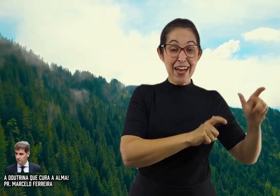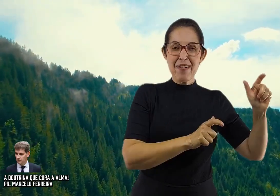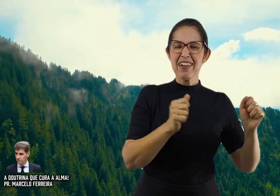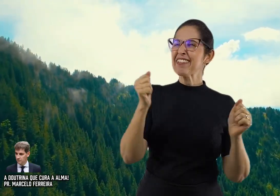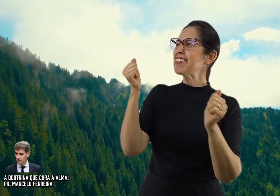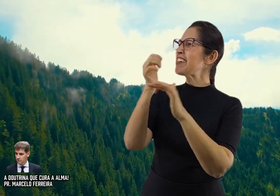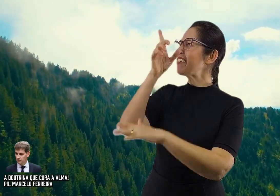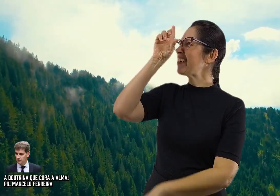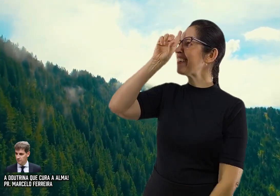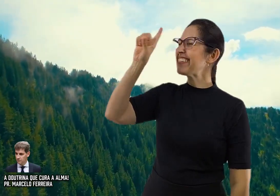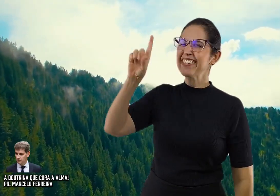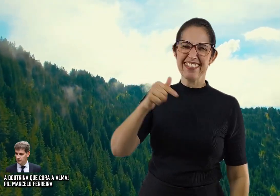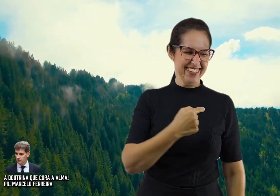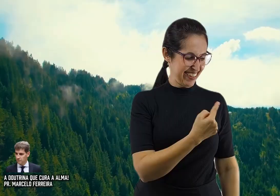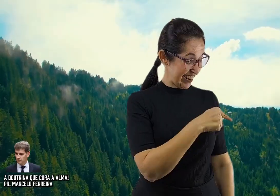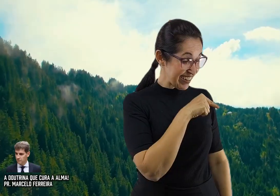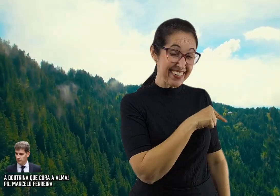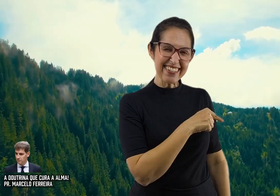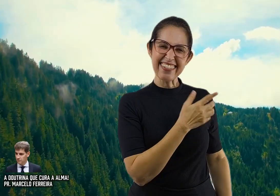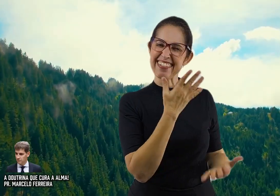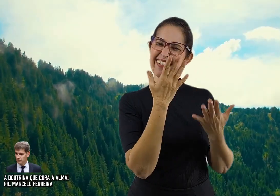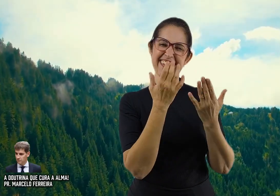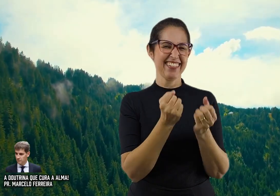E algumas se converteram ao Senhor.